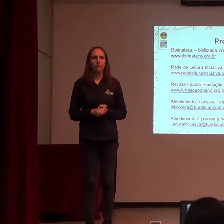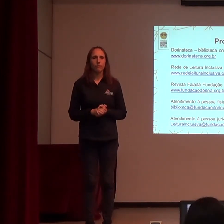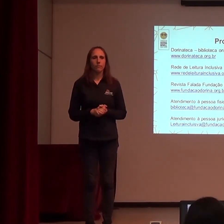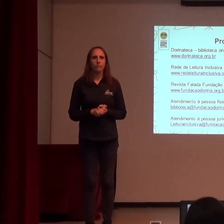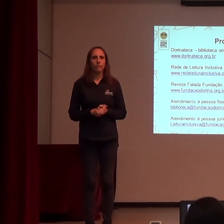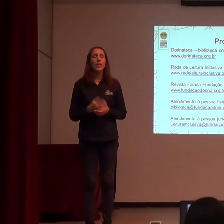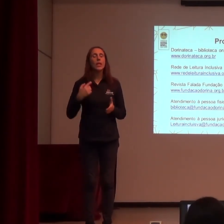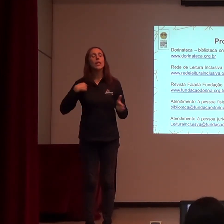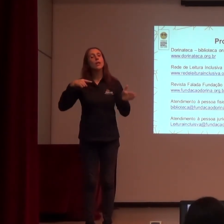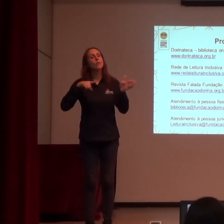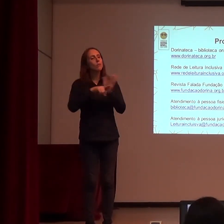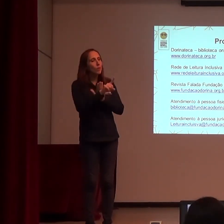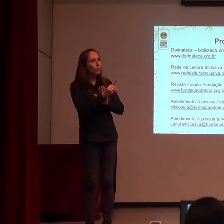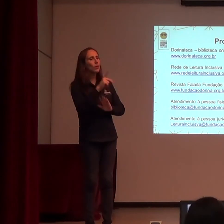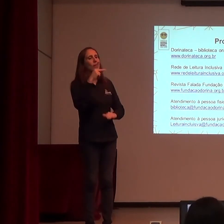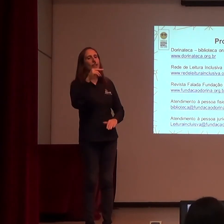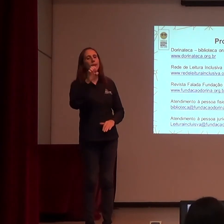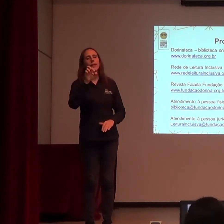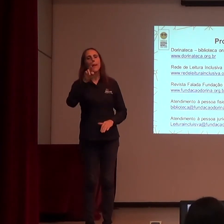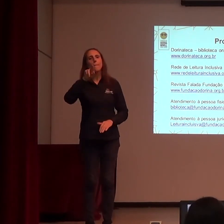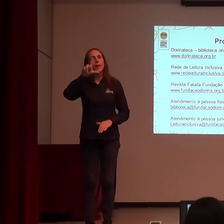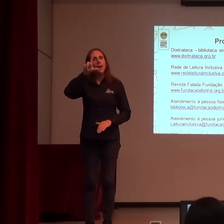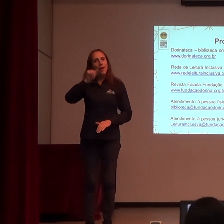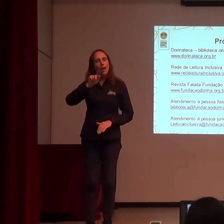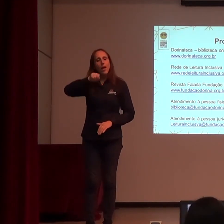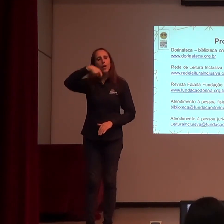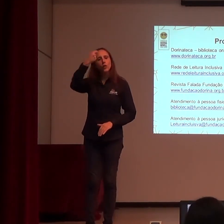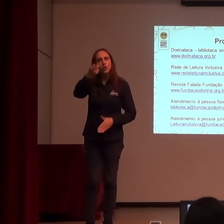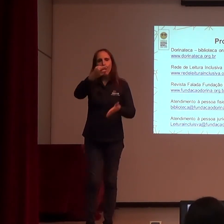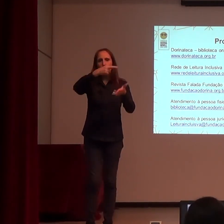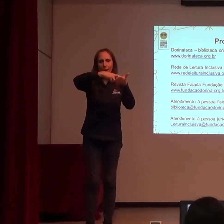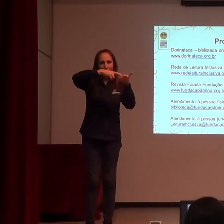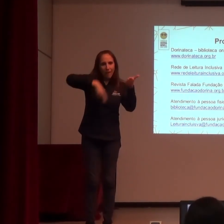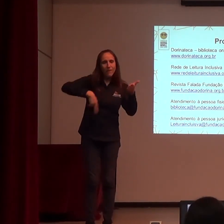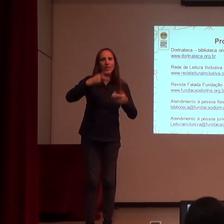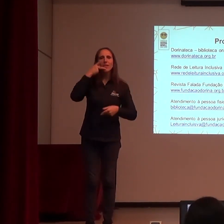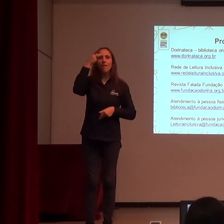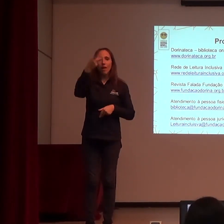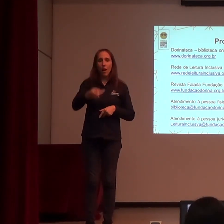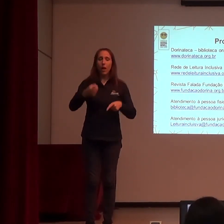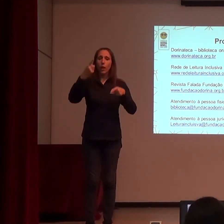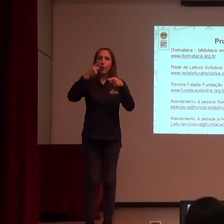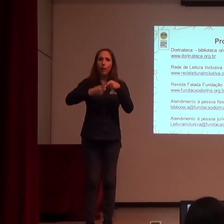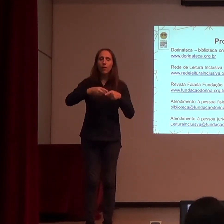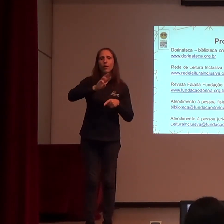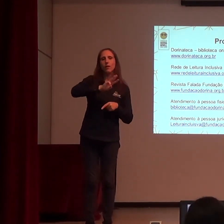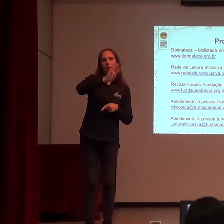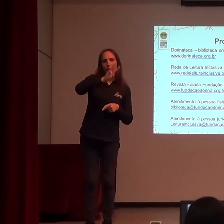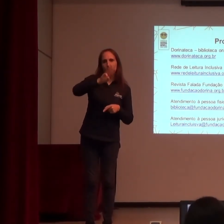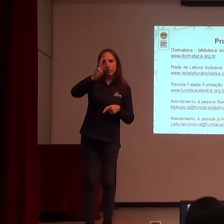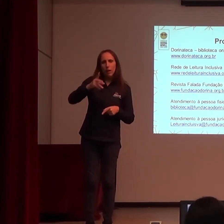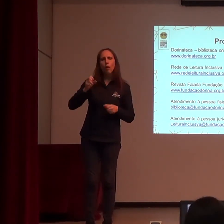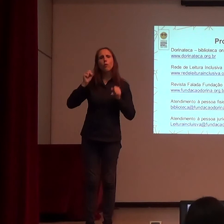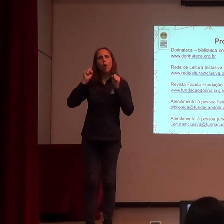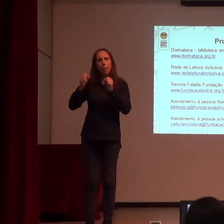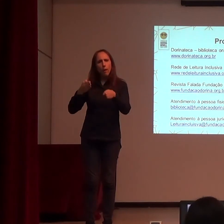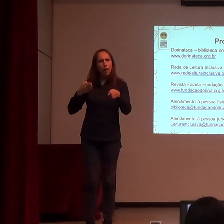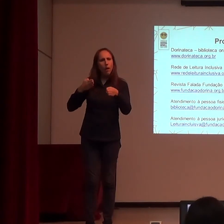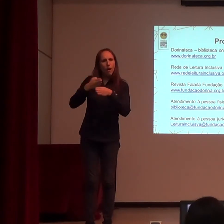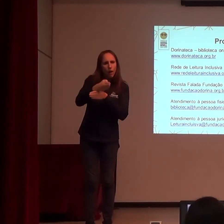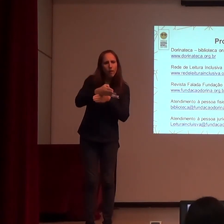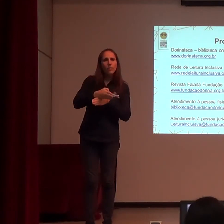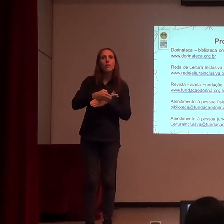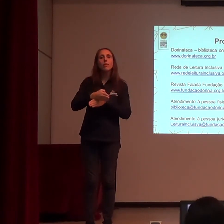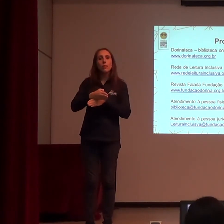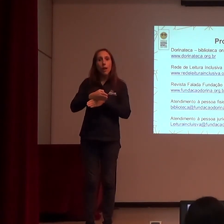com isso, é em relação à revista falada, porque a gente acessa o site, pode ouvir pelo site, mas não é possível baixar